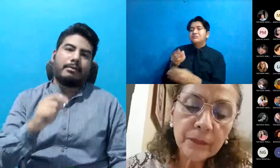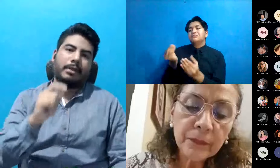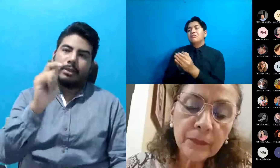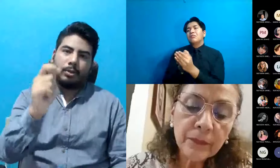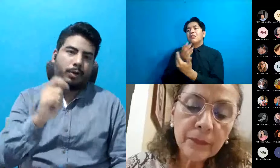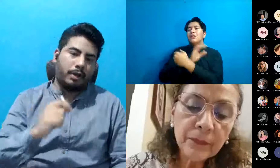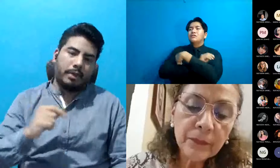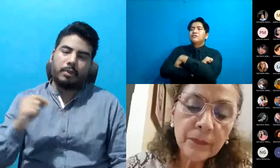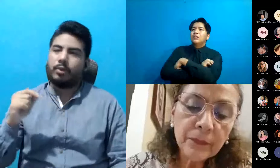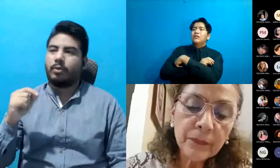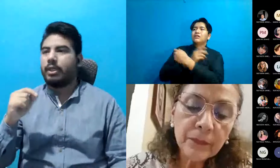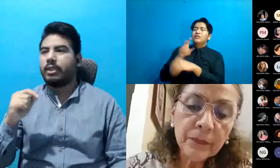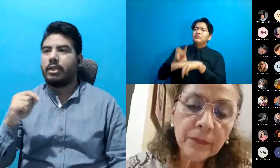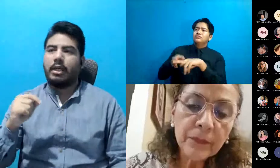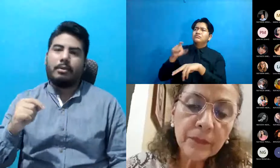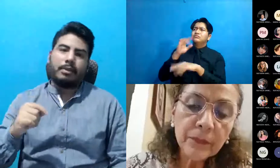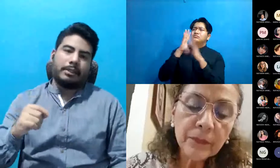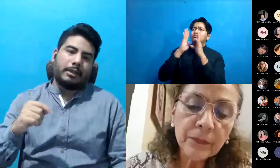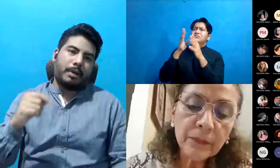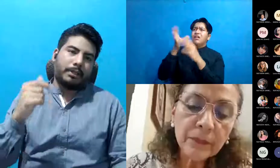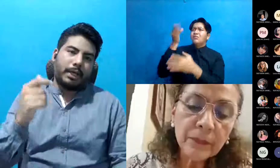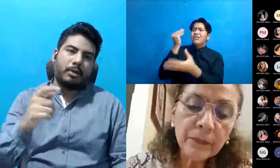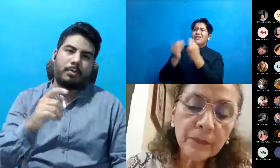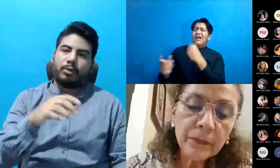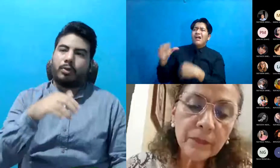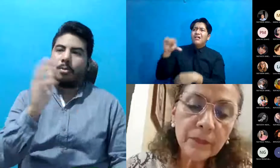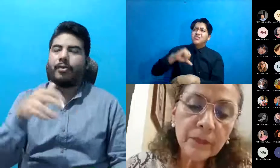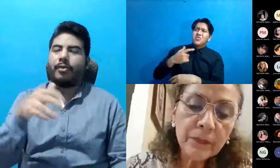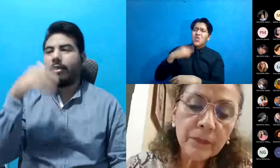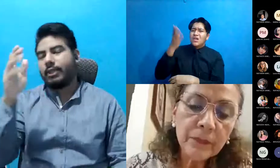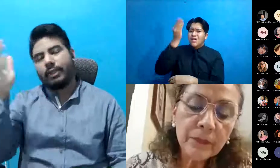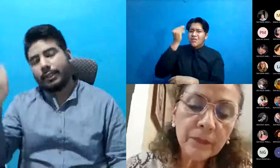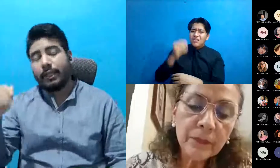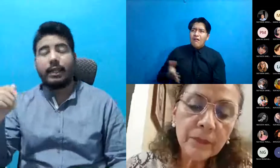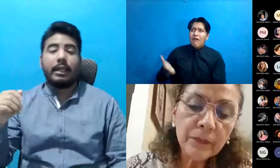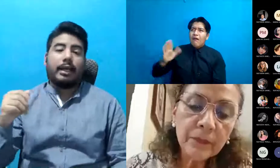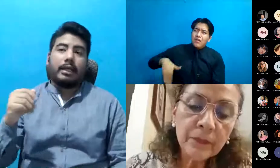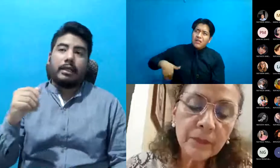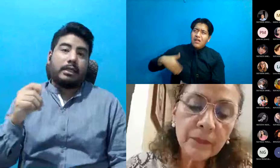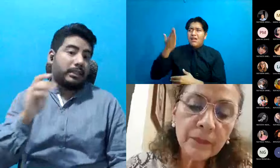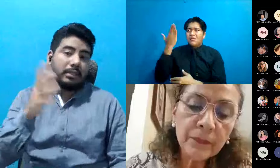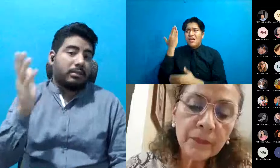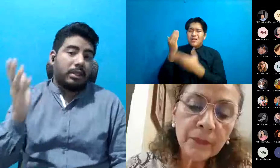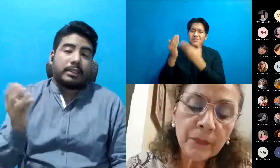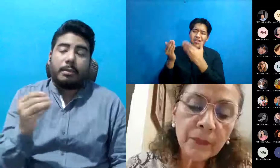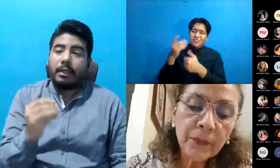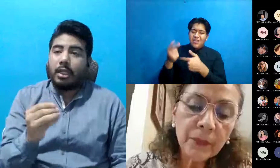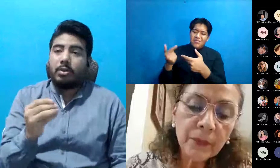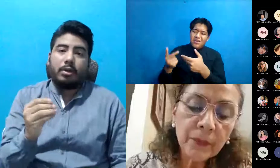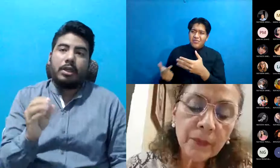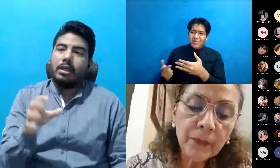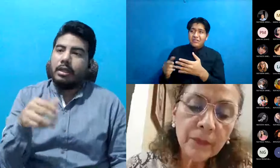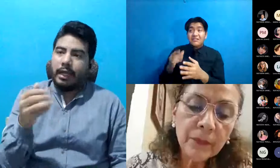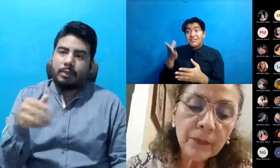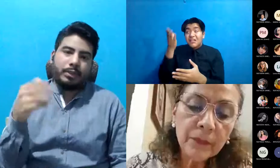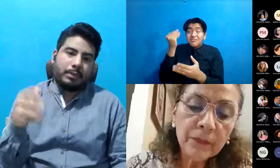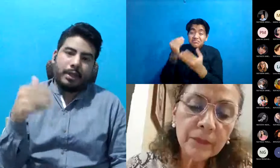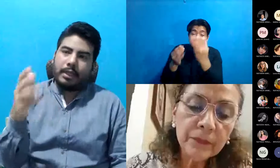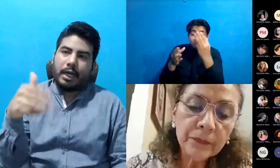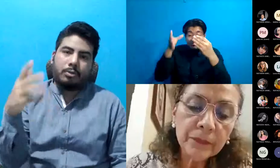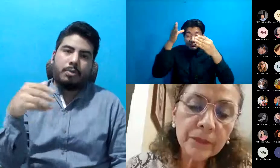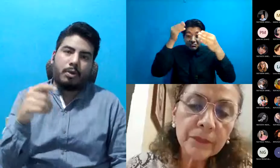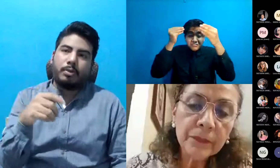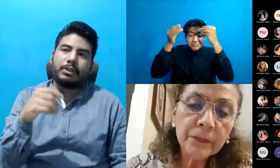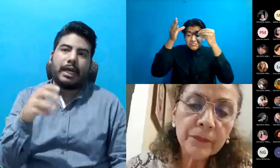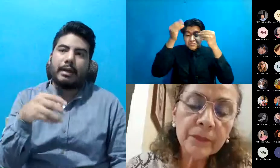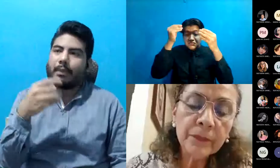etcétera. Ves hoy el verbo to be, ves el pasado, pluscuamperfecto, etcétera, etcétera. Y así estás aprendiendo y ya después